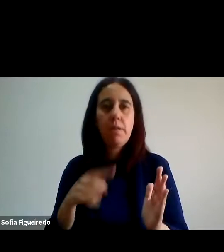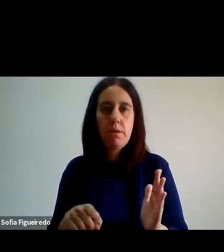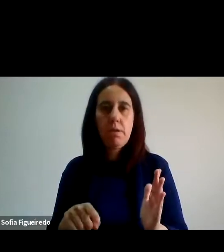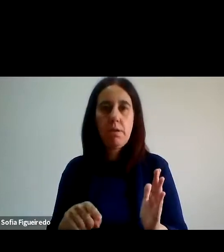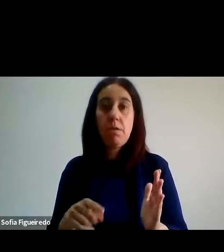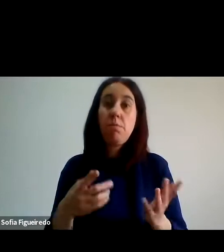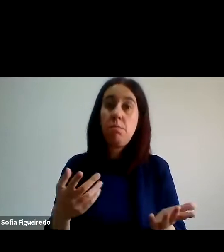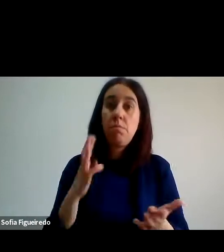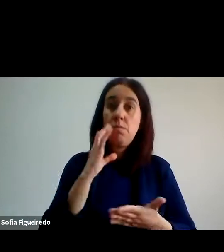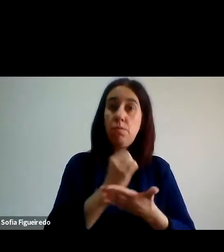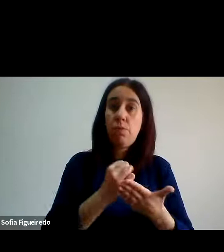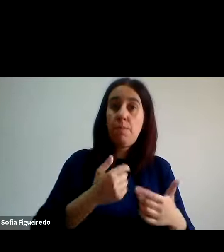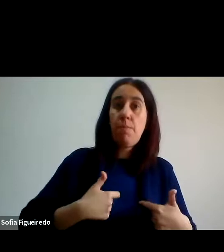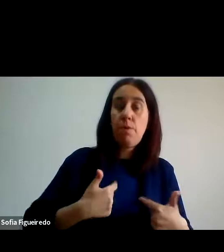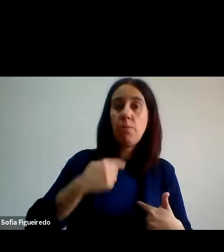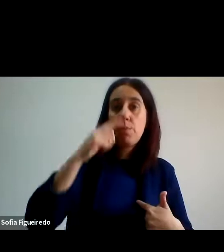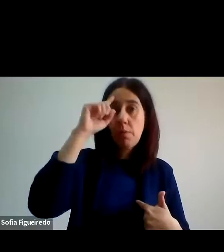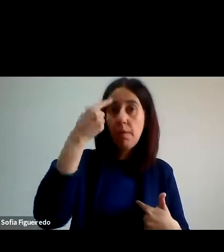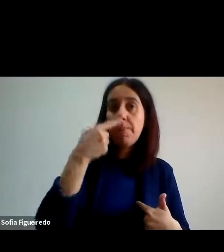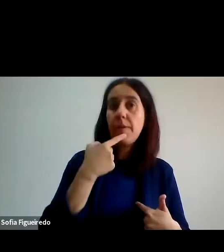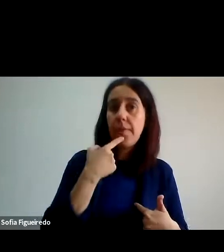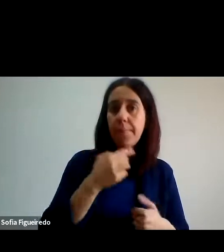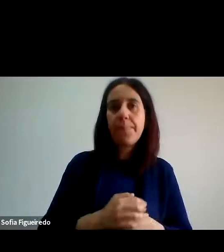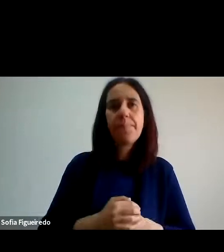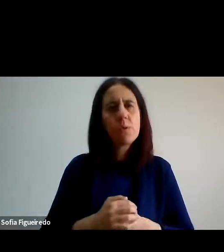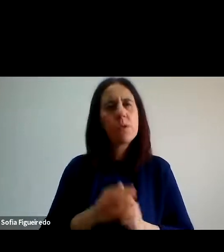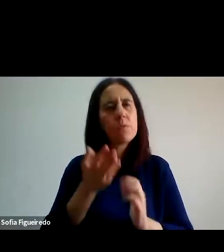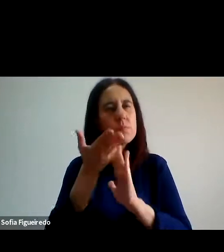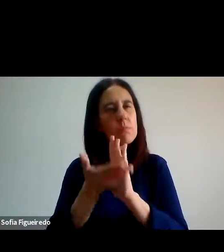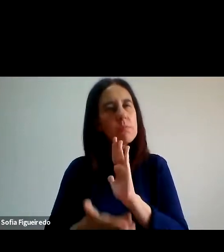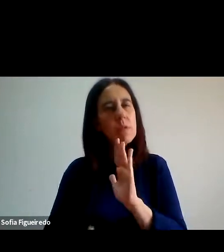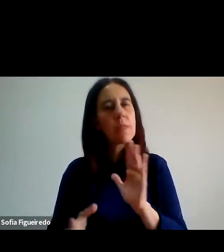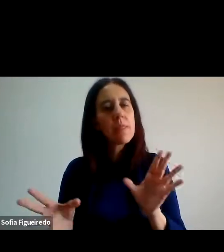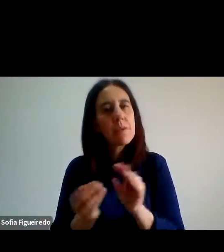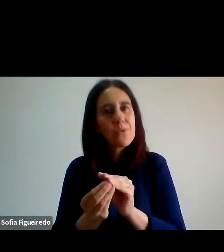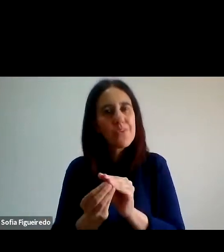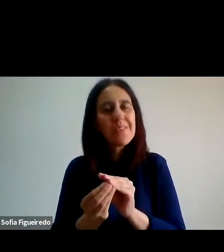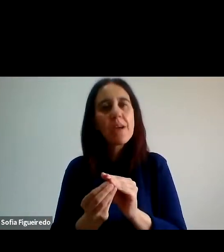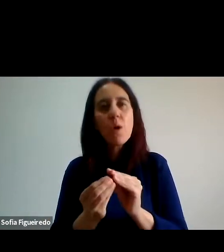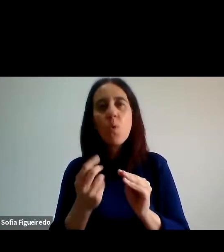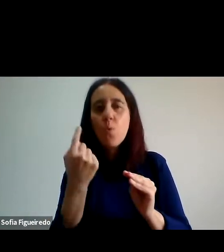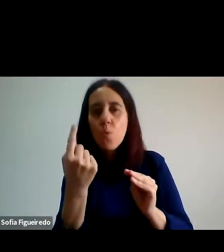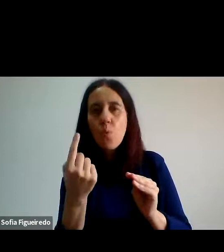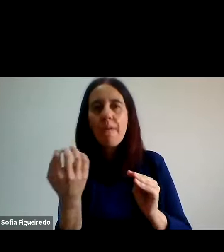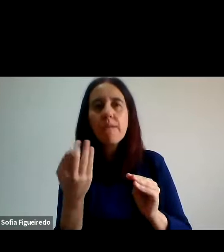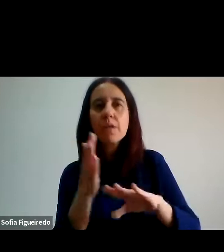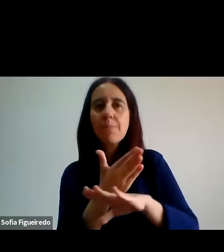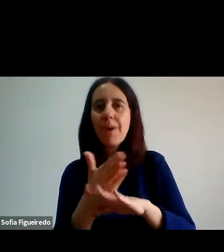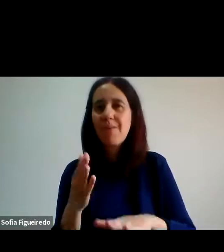próprios funcionários devem saber dominar. Todas estas dimensões trabalham em conjunto, nenhuma delas funciona de forma